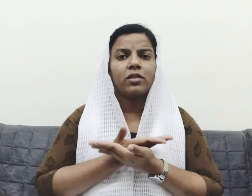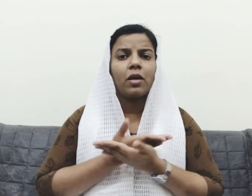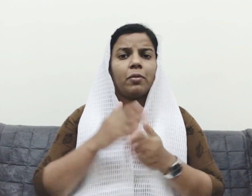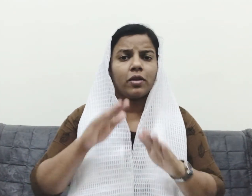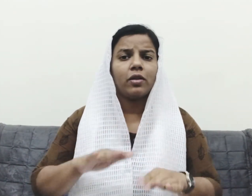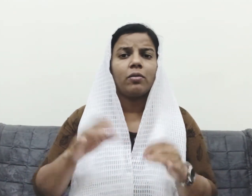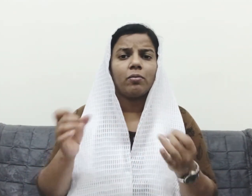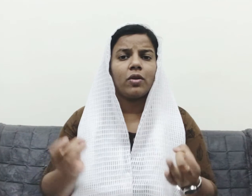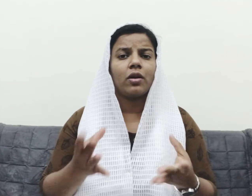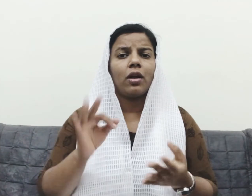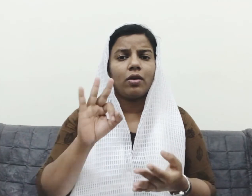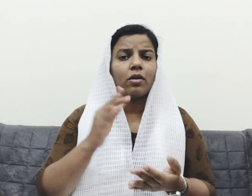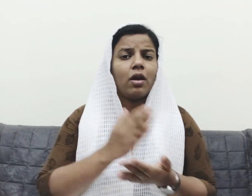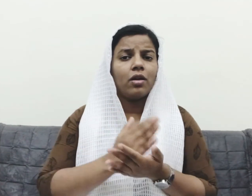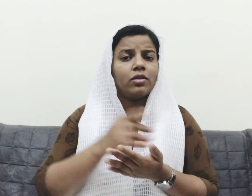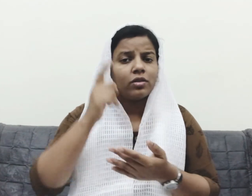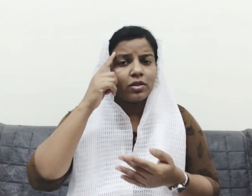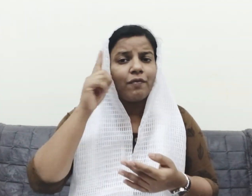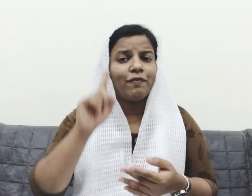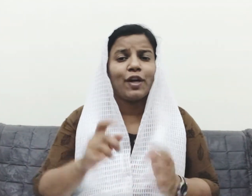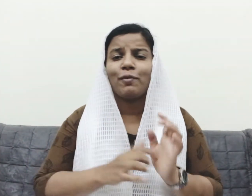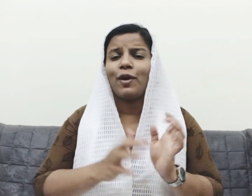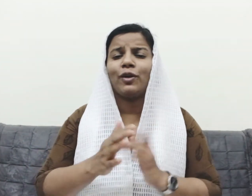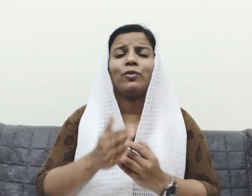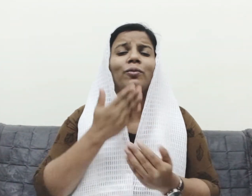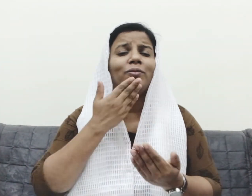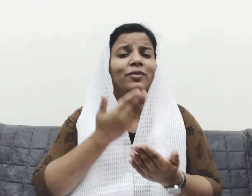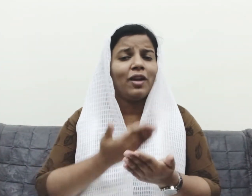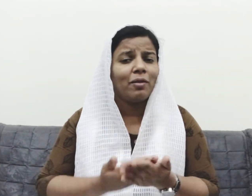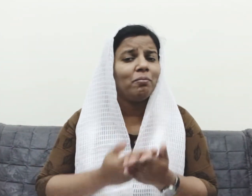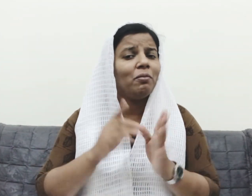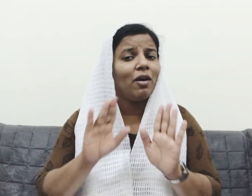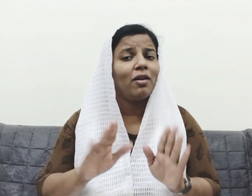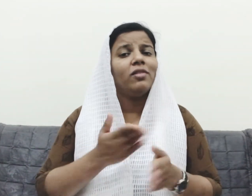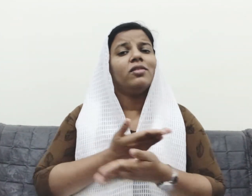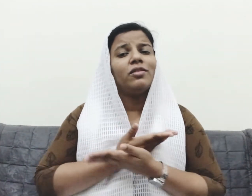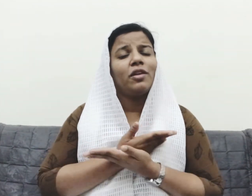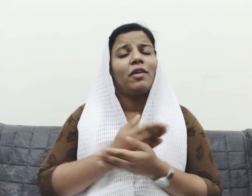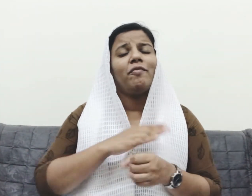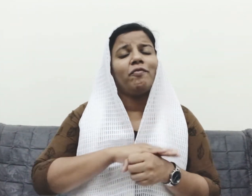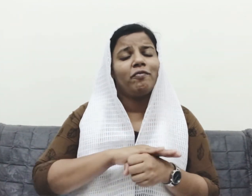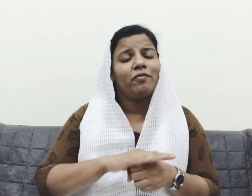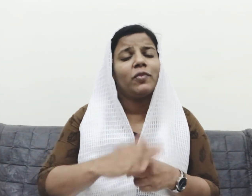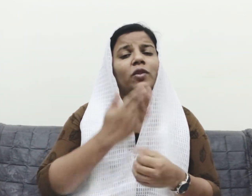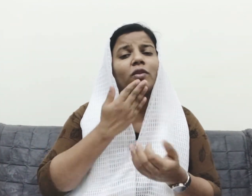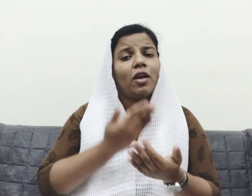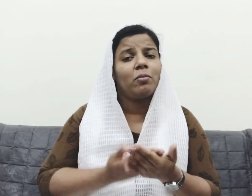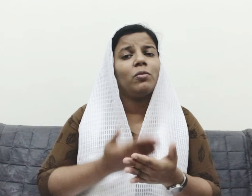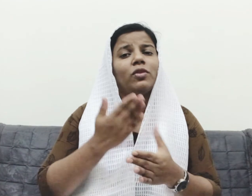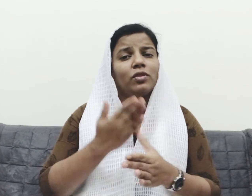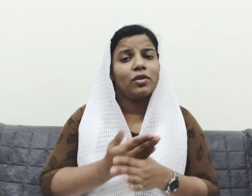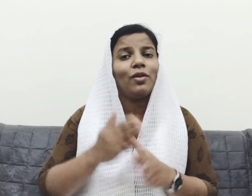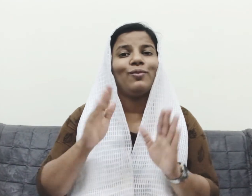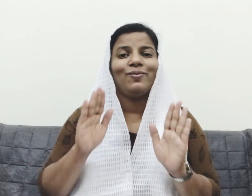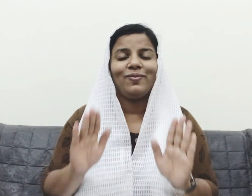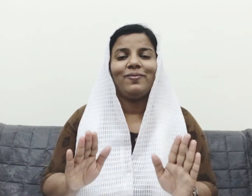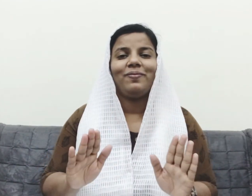തിരിച്ചറിയണം, നമ്മുടെ അപ്പ സ്നേഹനിധിയ, നന്മ മാത്രമേ നൽകുകയുള്ളൂ, നല്ലത് മാത്രമേ ചെയ്യുകയുള്ളൂ. ആമേൻ. നിങ്ങൾ